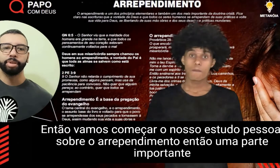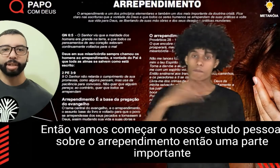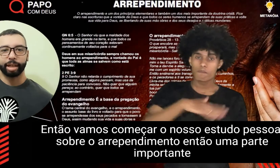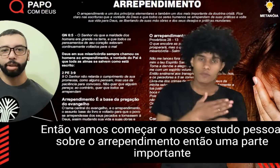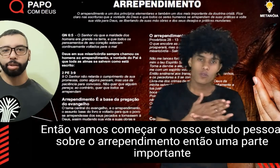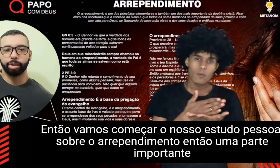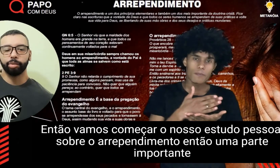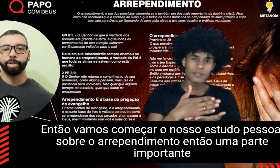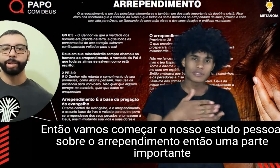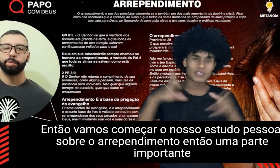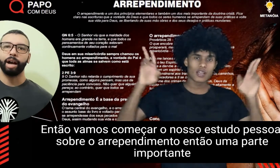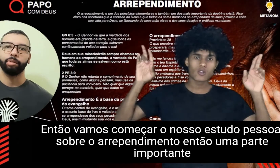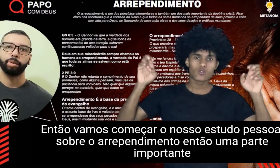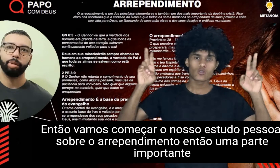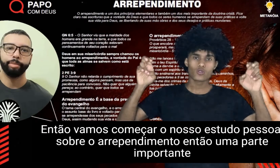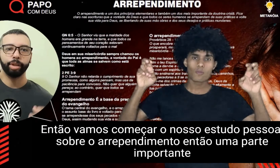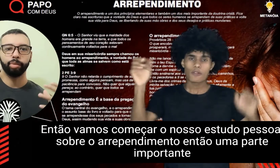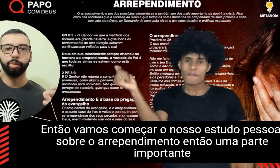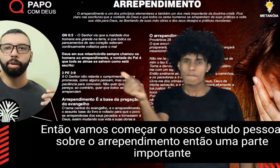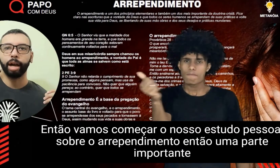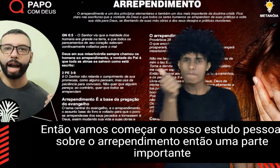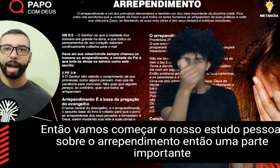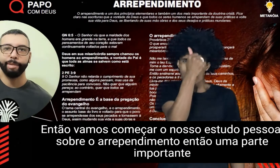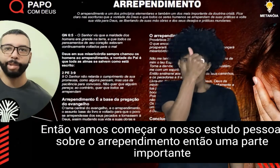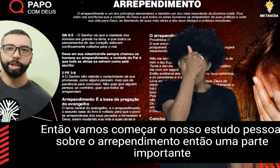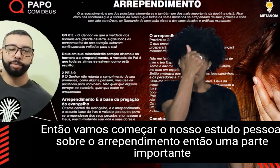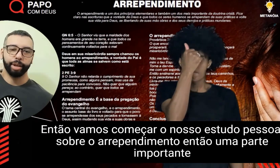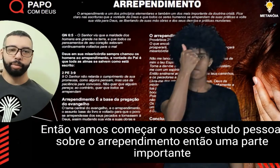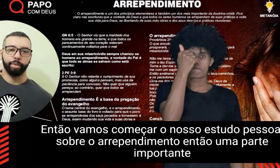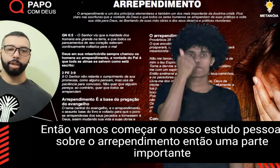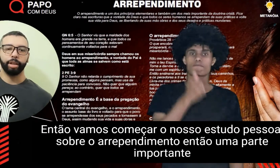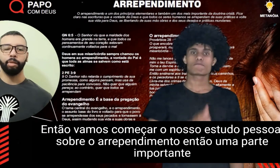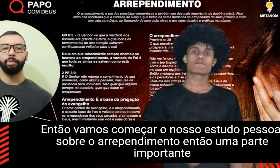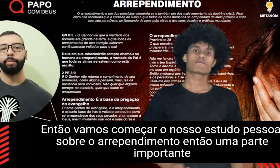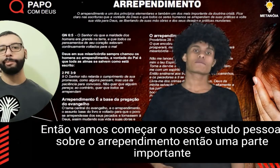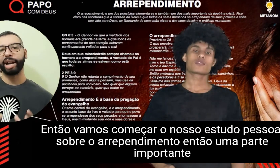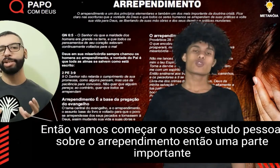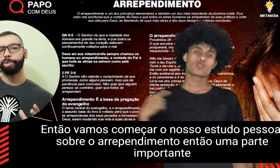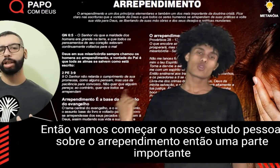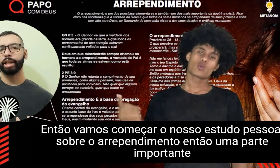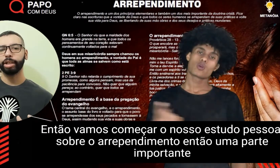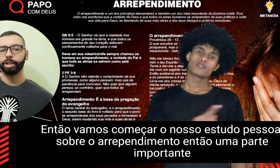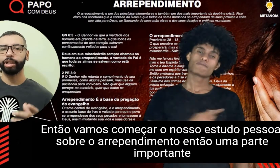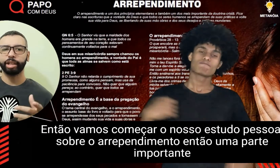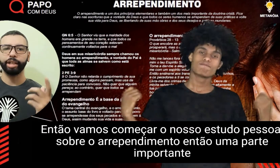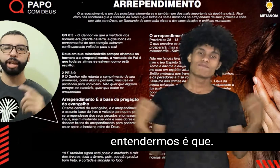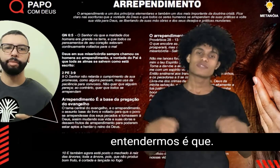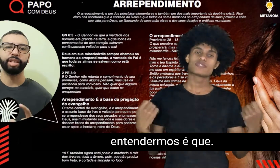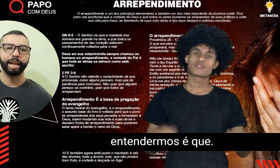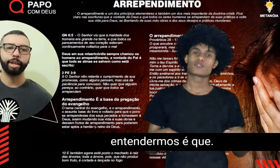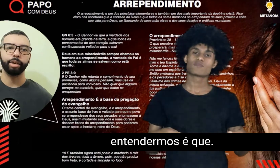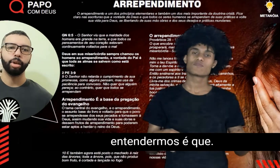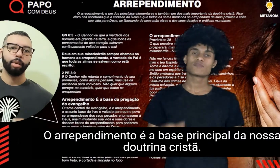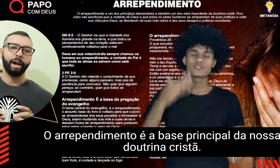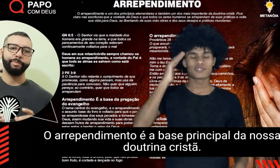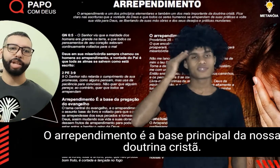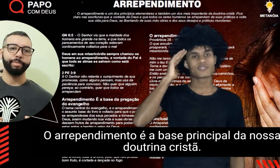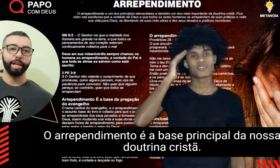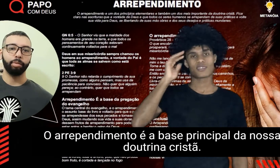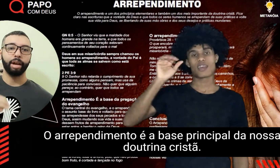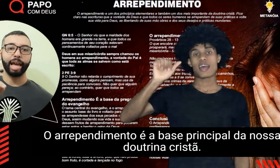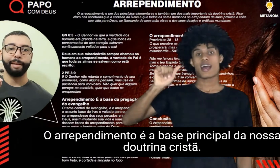Então, vamos começar nosso estudo, pessoal, sobre o arrependimento. Então, uma parte importante de entendermos é que